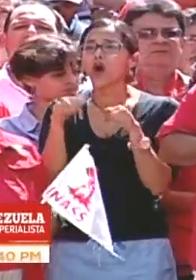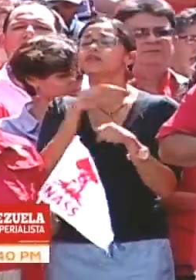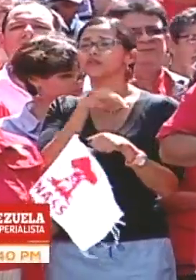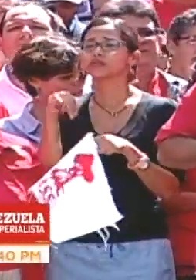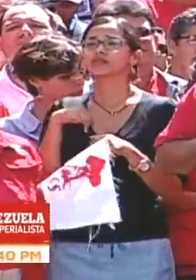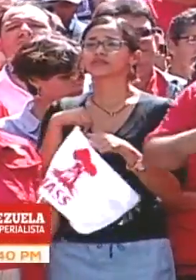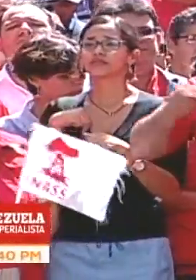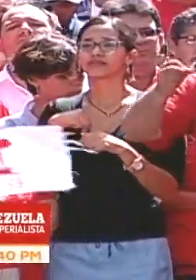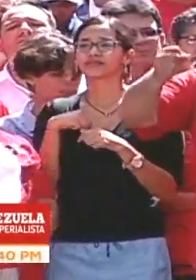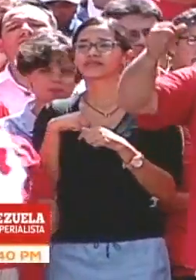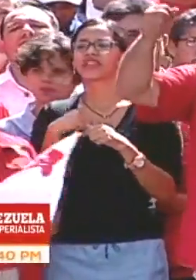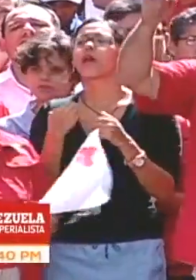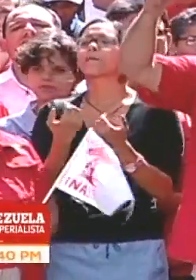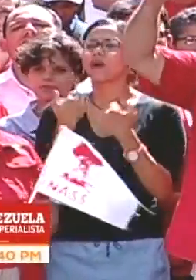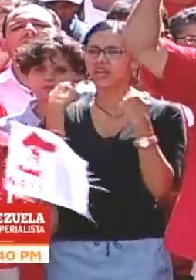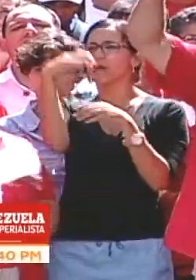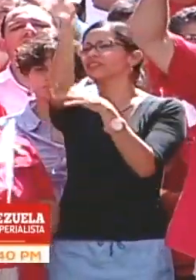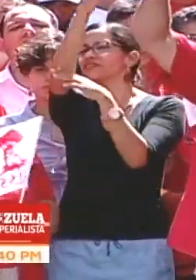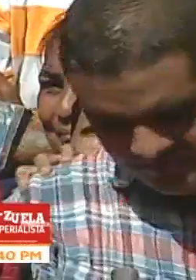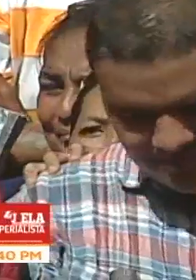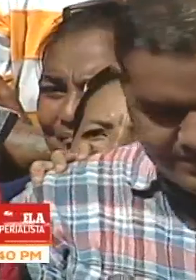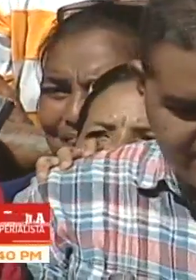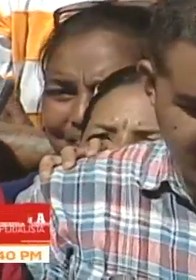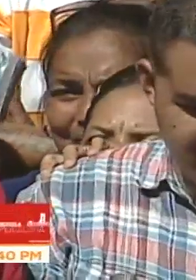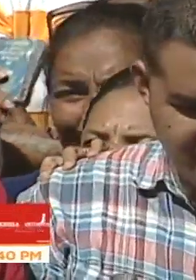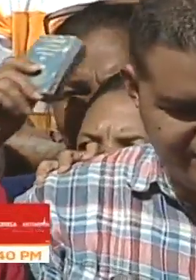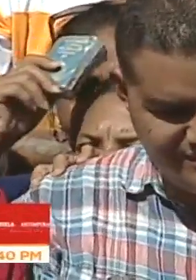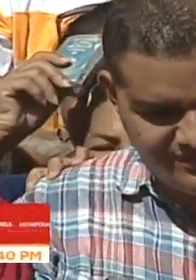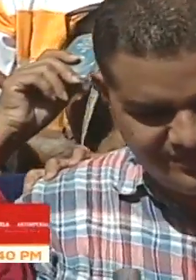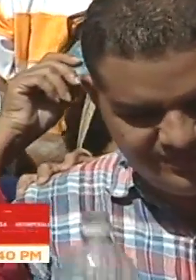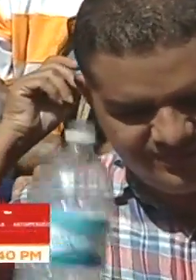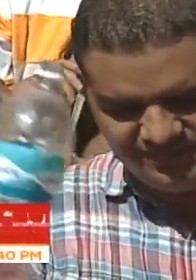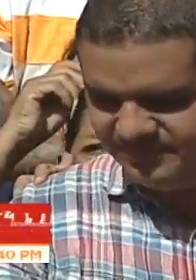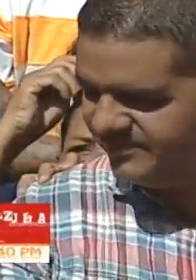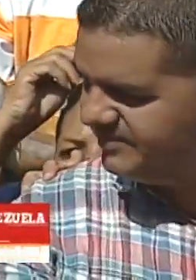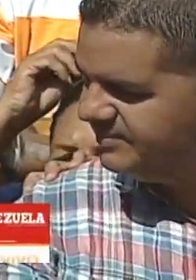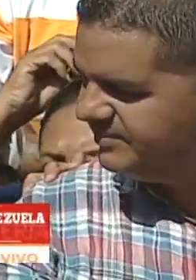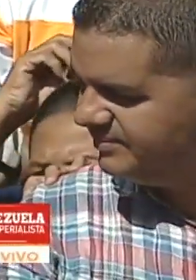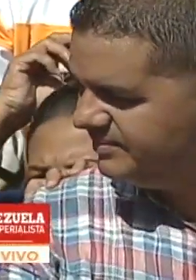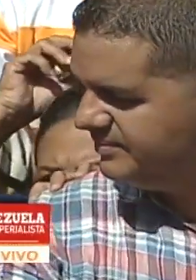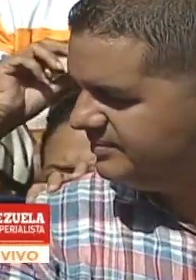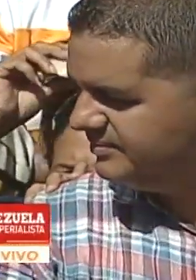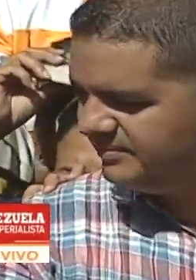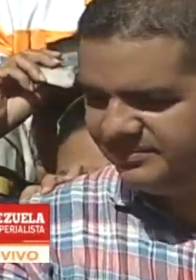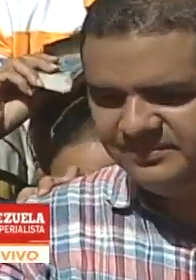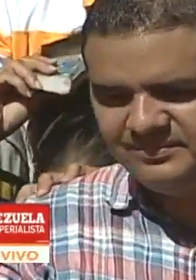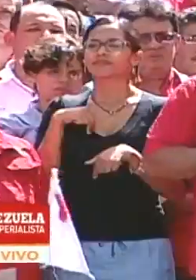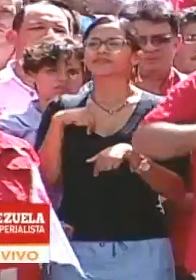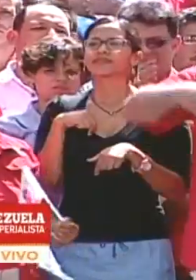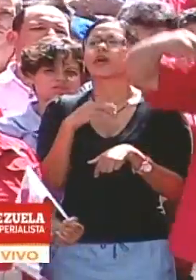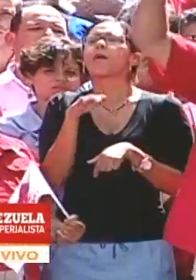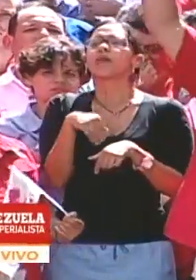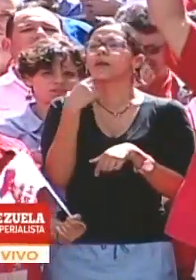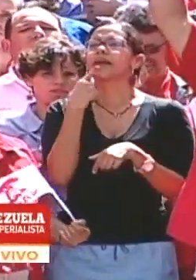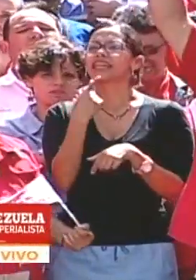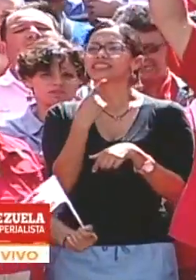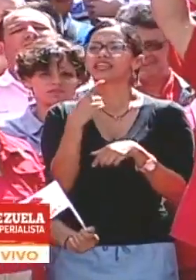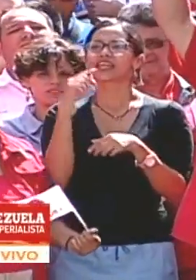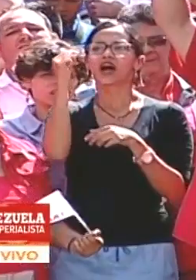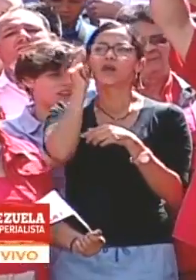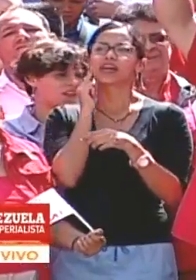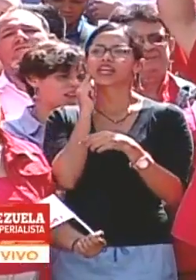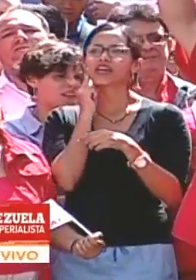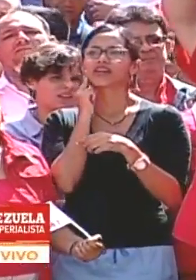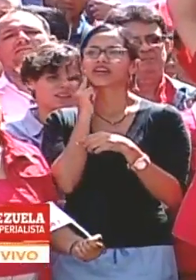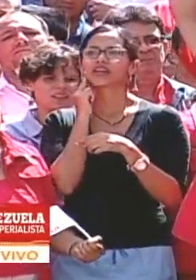nosotros podemos levantar las banderas de Hugo Chávez con dignidad. Hoy nosotros podemos decirle a